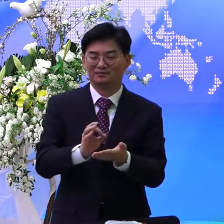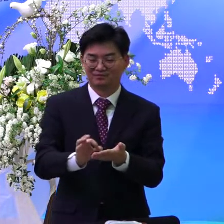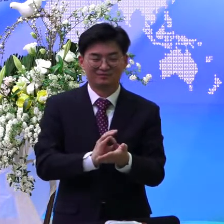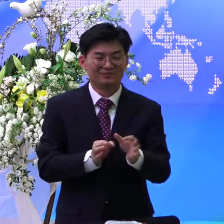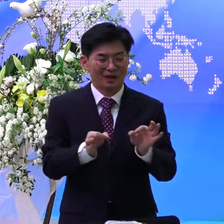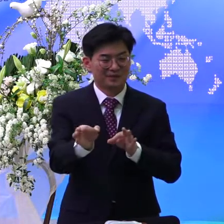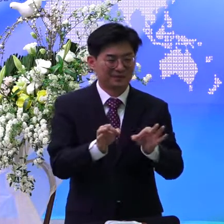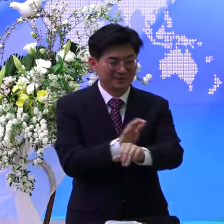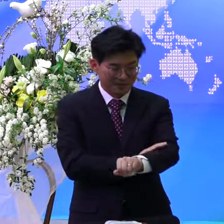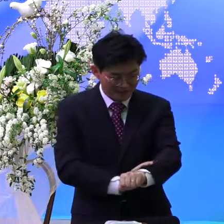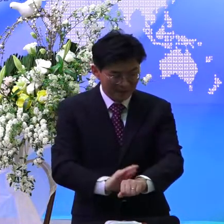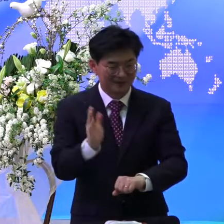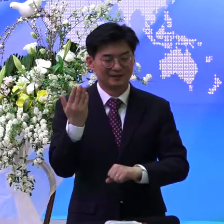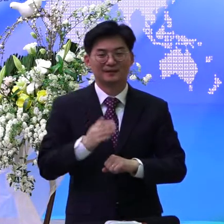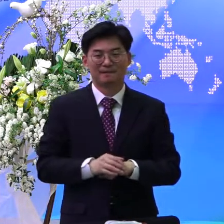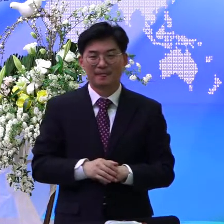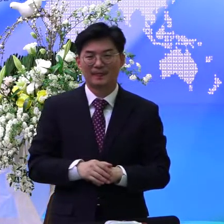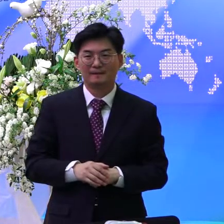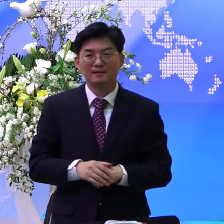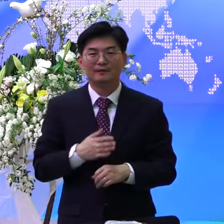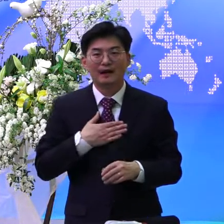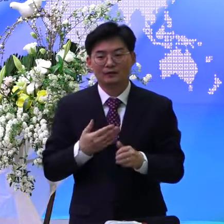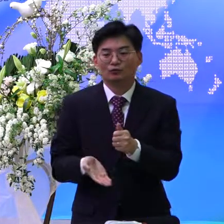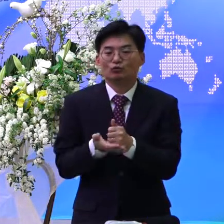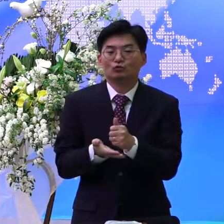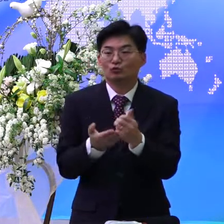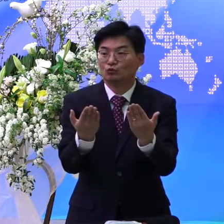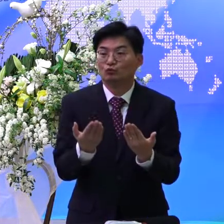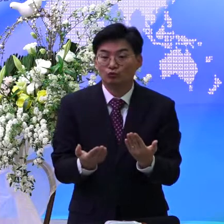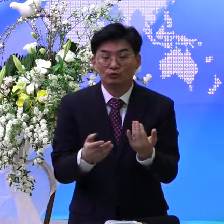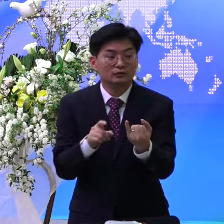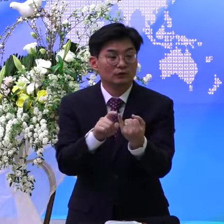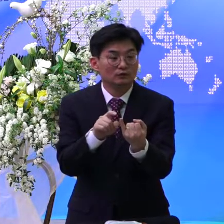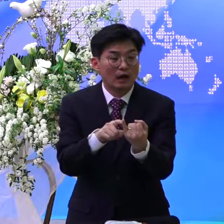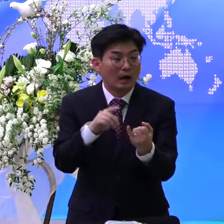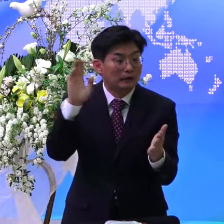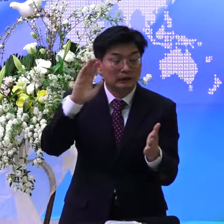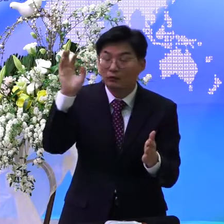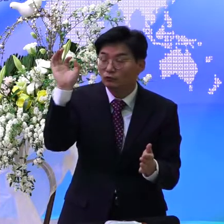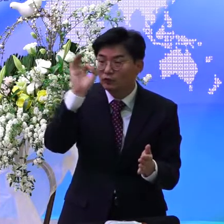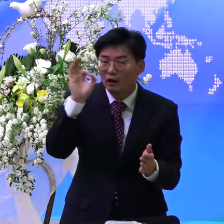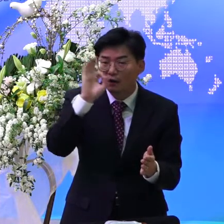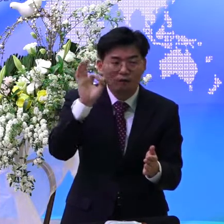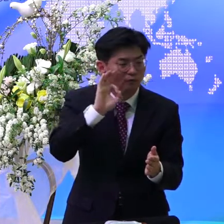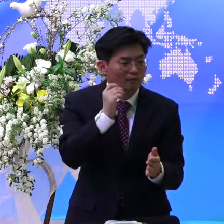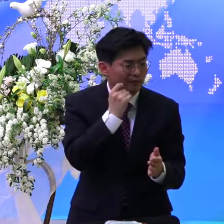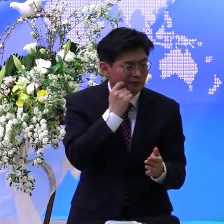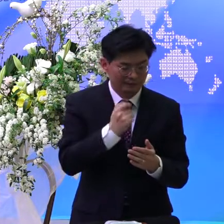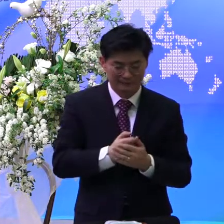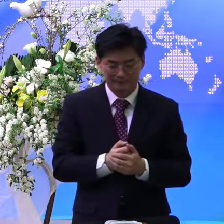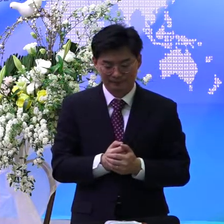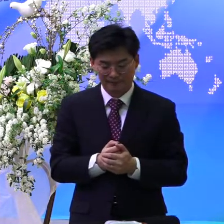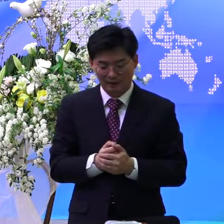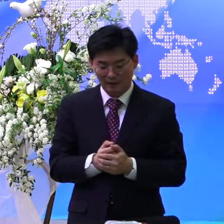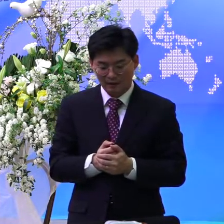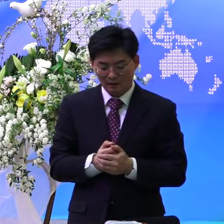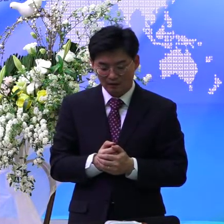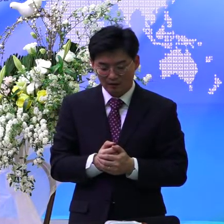그 이후에 이 여학생을 찾아보려고 했는데 주변 사람들에게도 이야기하고 여러 가지 방법으로 찾아보려고 했지만 찾아낼